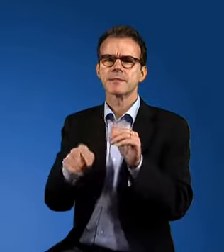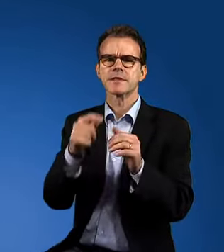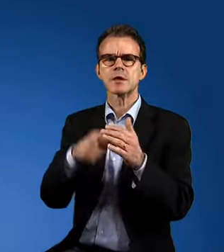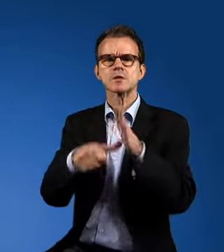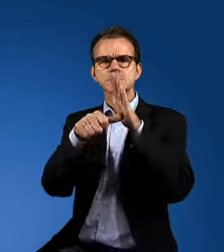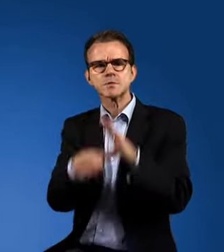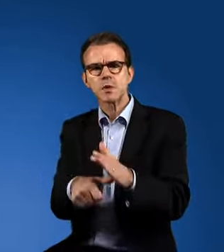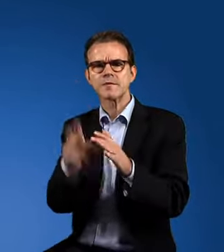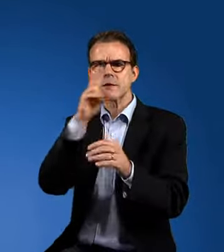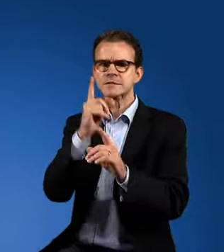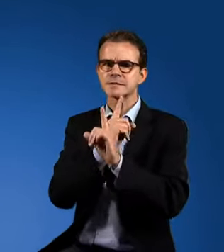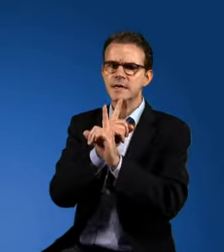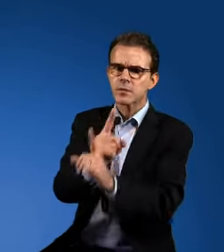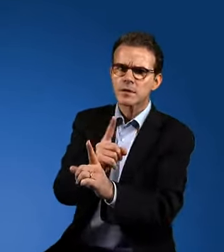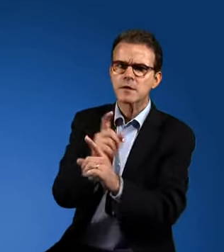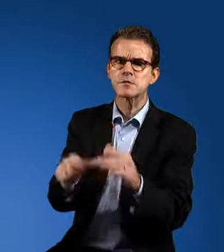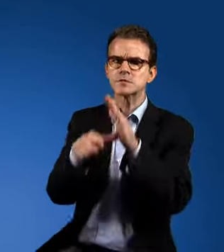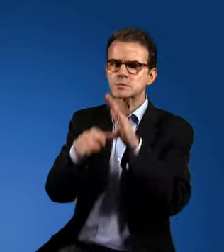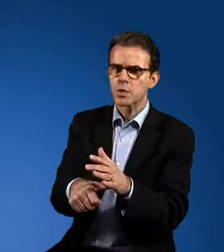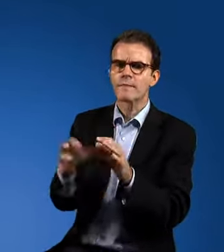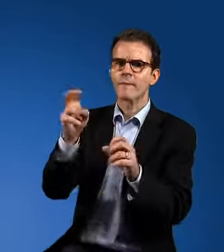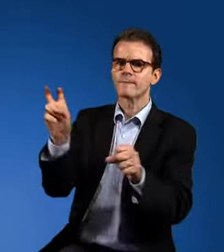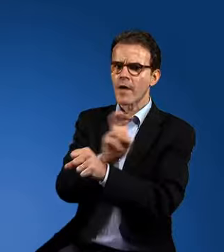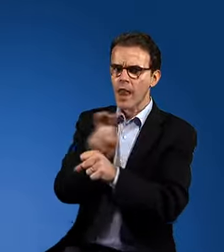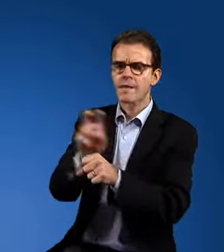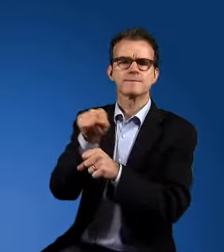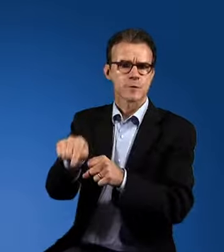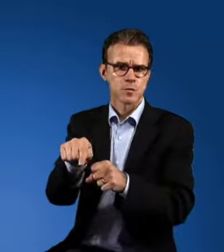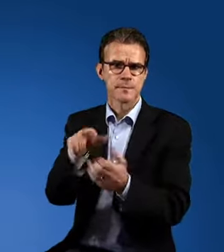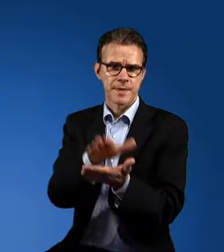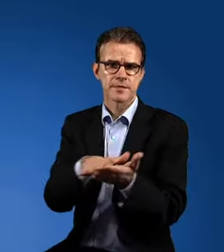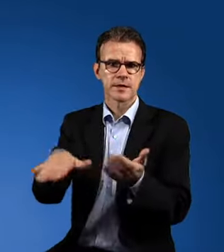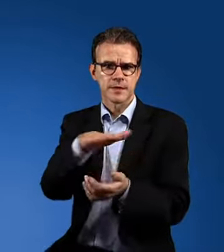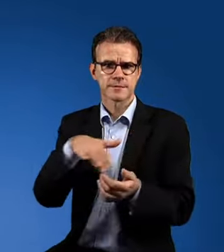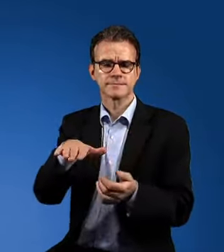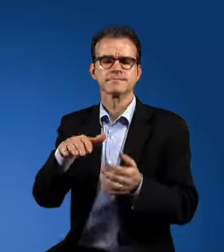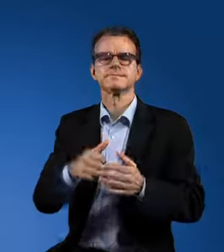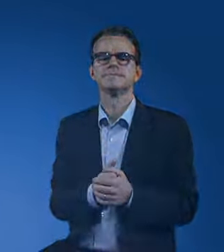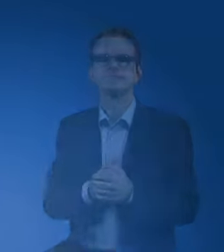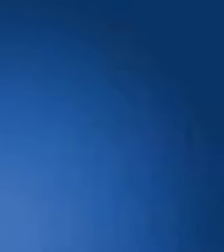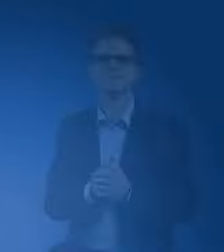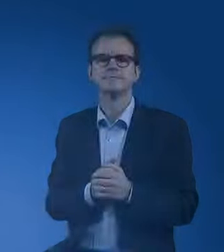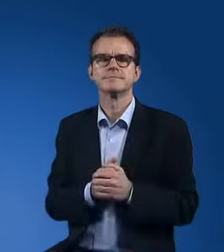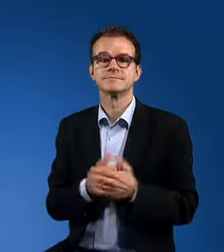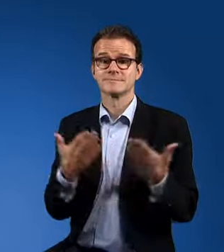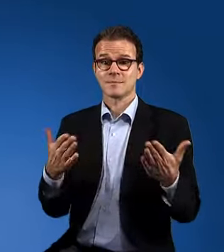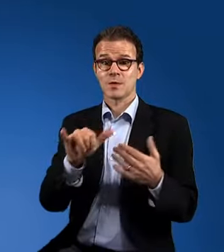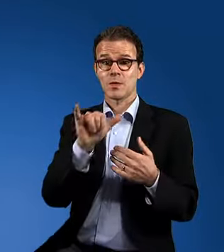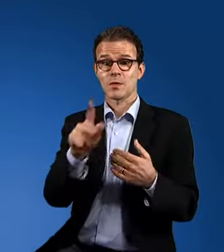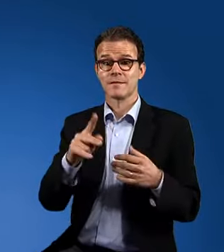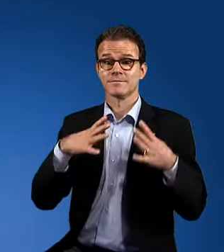kuin merkittävä asema myös syrjinnän seurannassa ja syrjinnän valvonnassa.